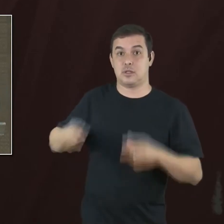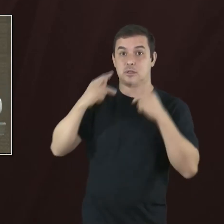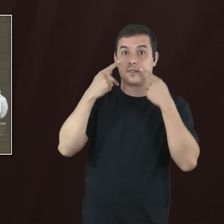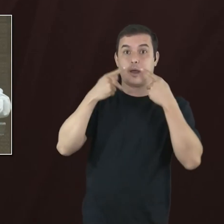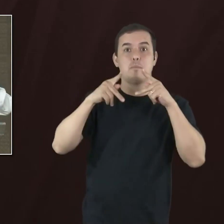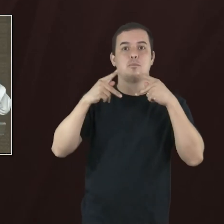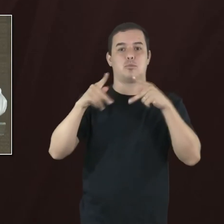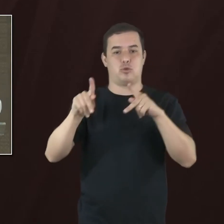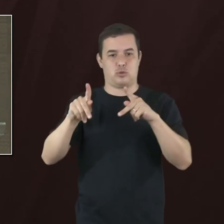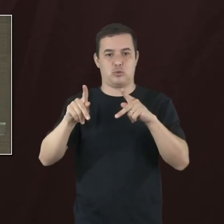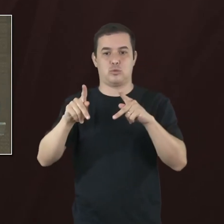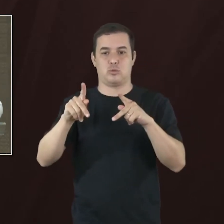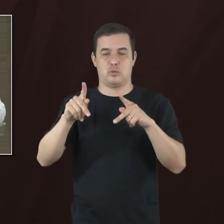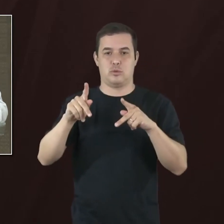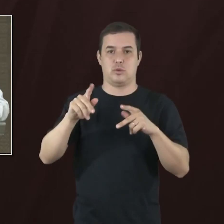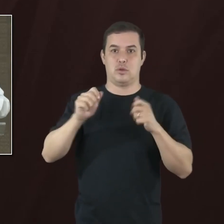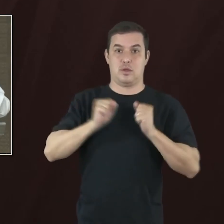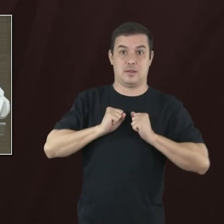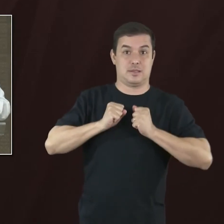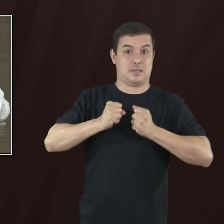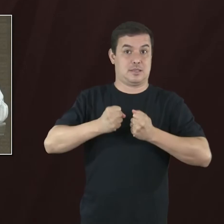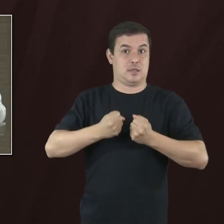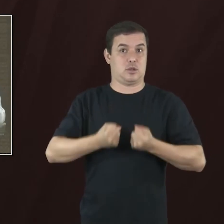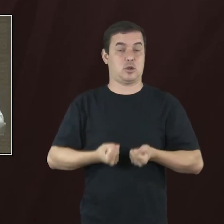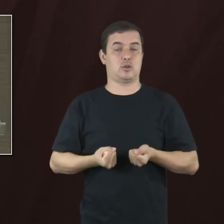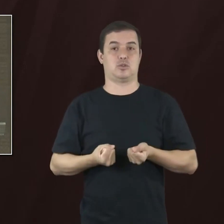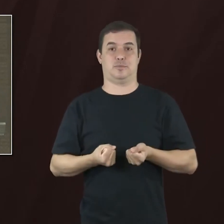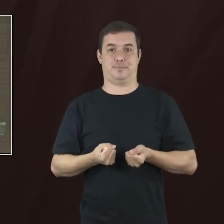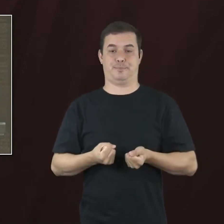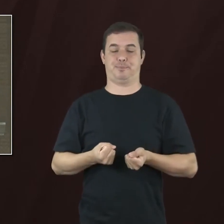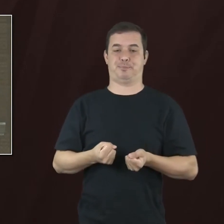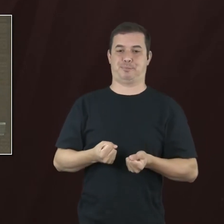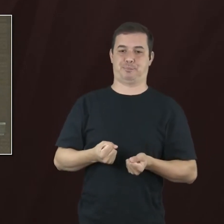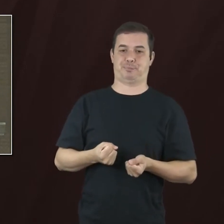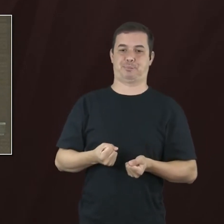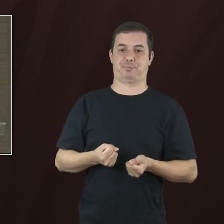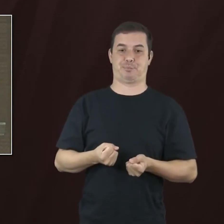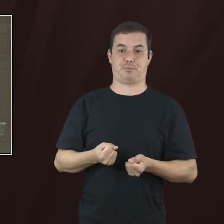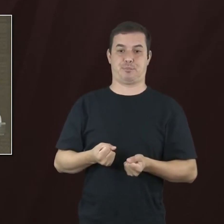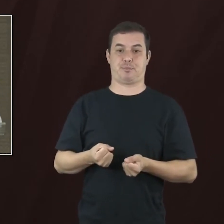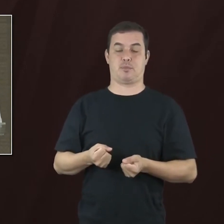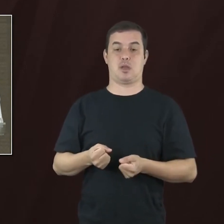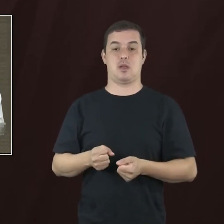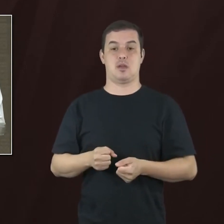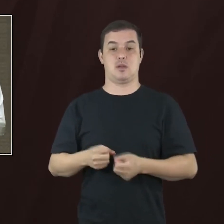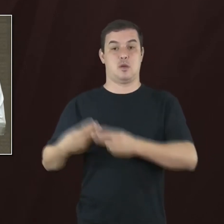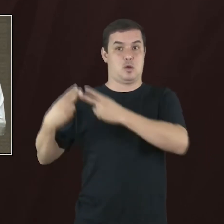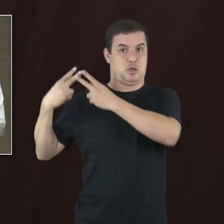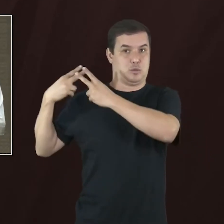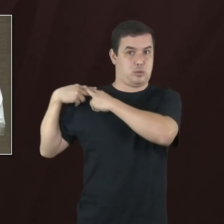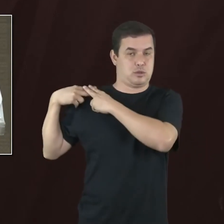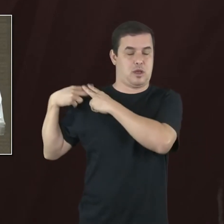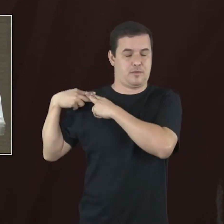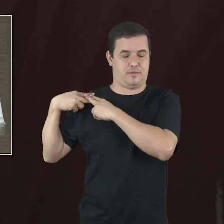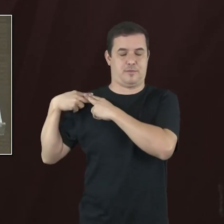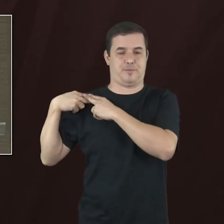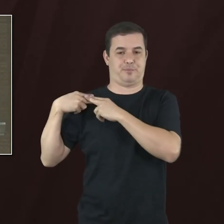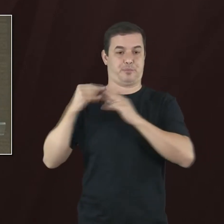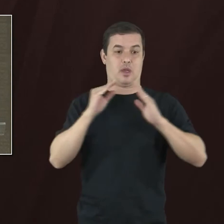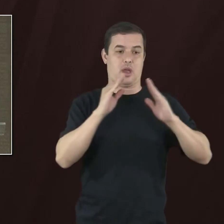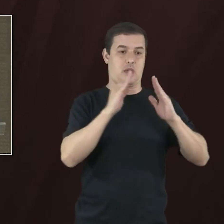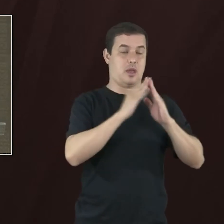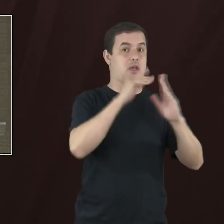sumo sacerdote, sacerdotes perante o Sinédrio, capítulo 23, tá? Vocês podem ver,